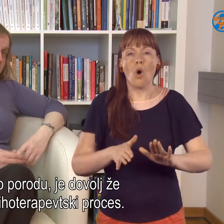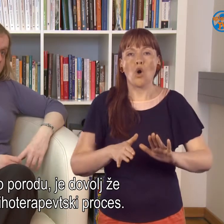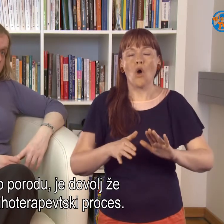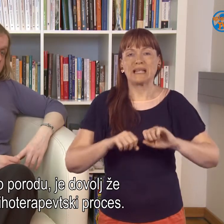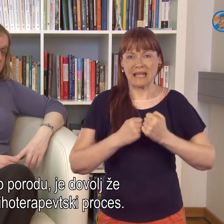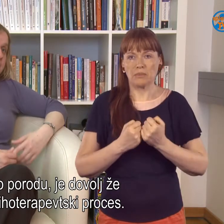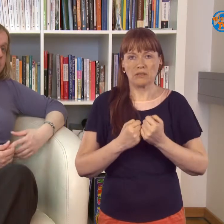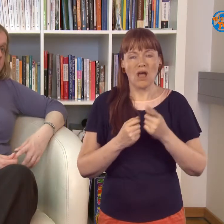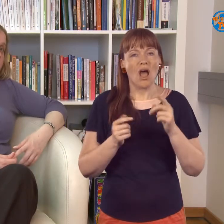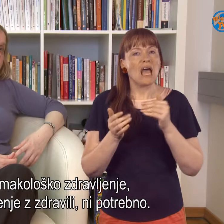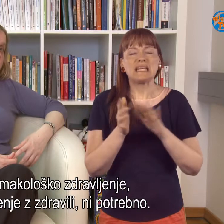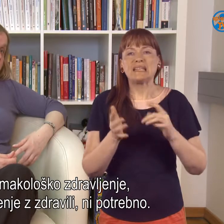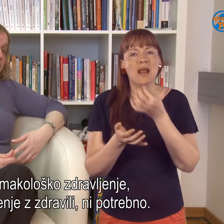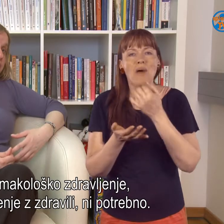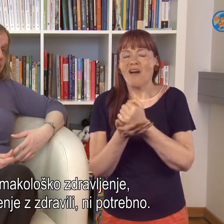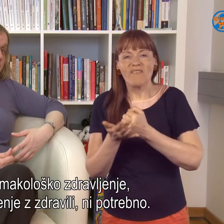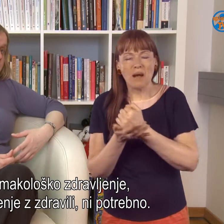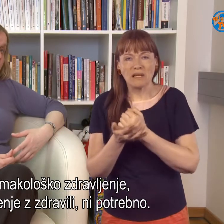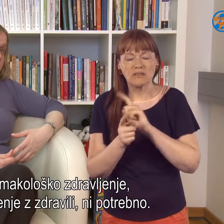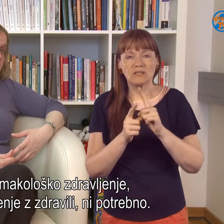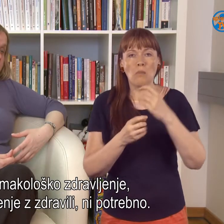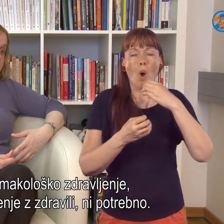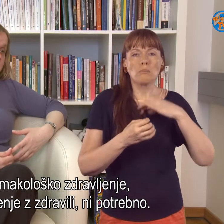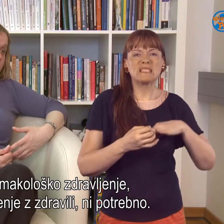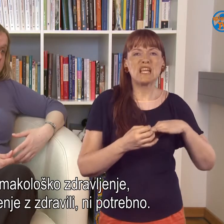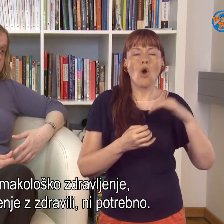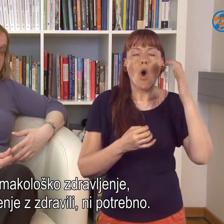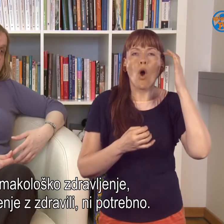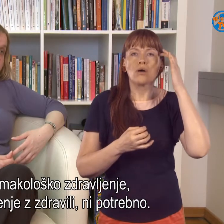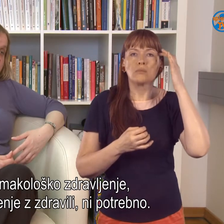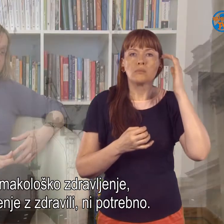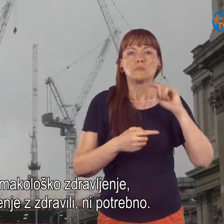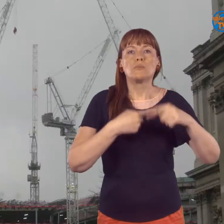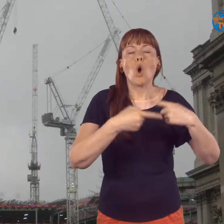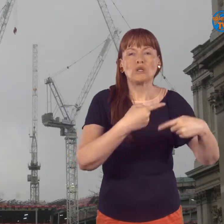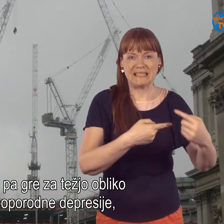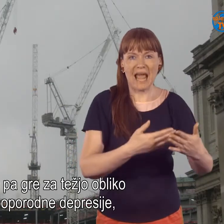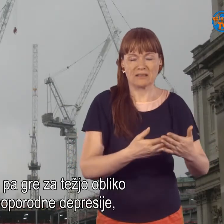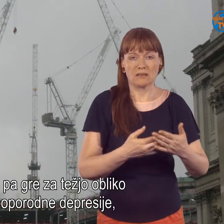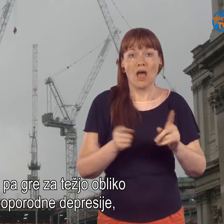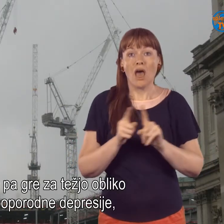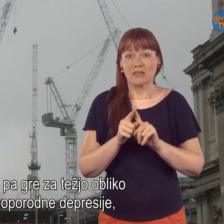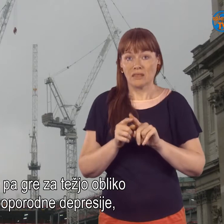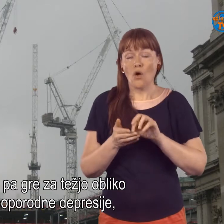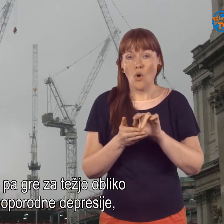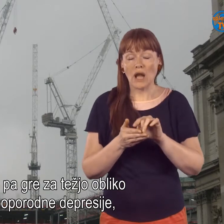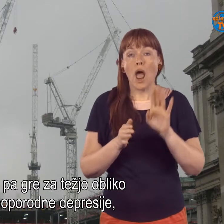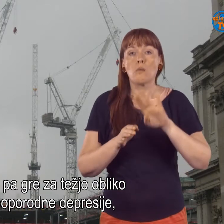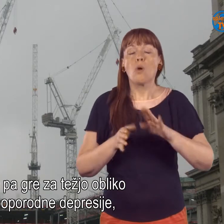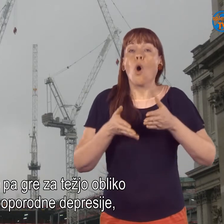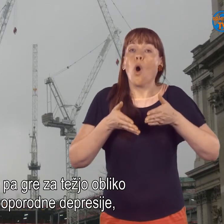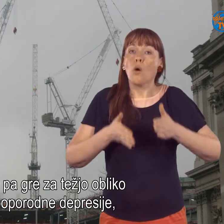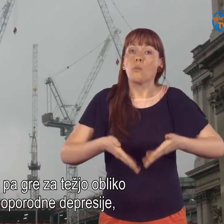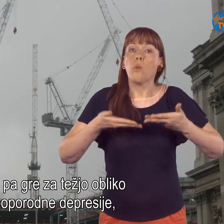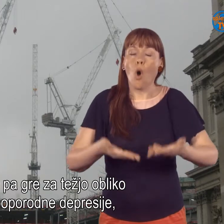psihoterapevtski proces in ni potrebno farmakološko zdravljenje, a ne zdravljenje z zdravili. Ko pa gre